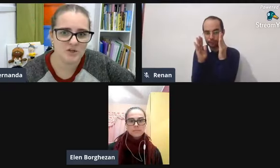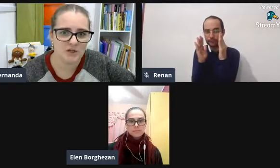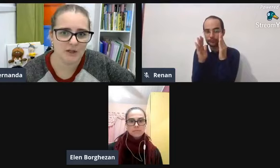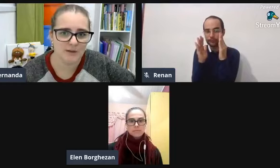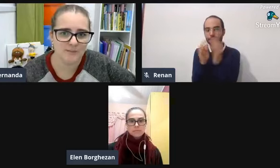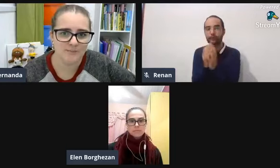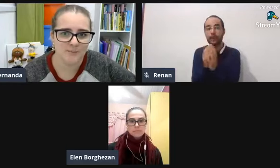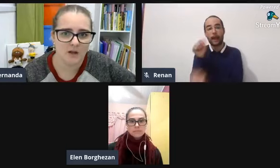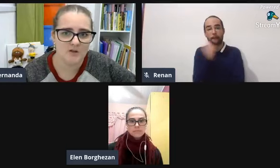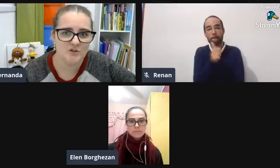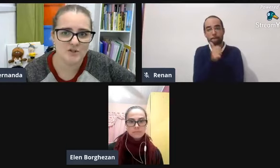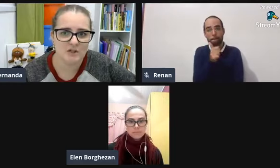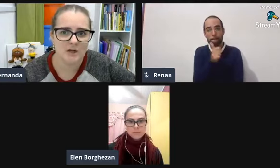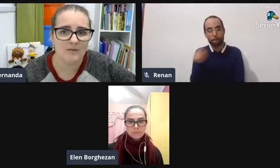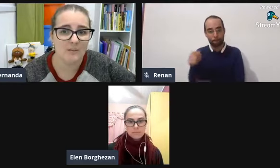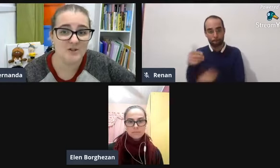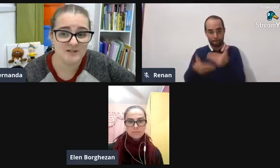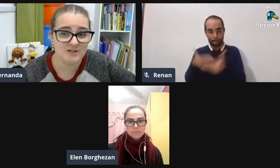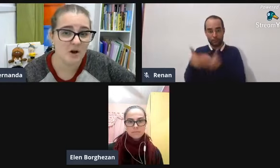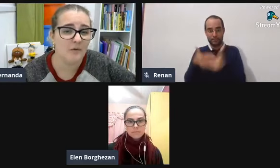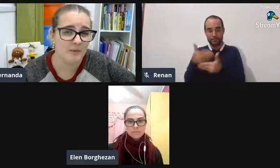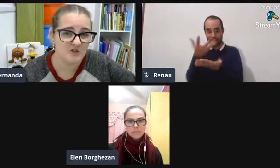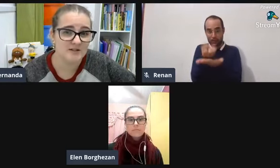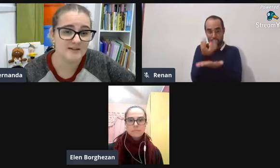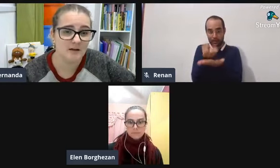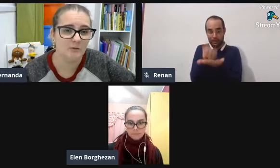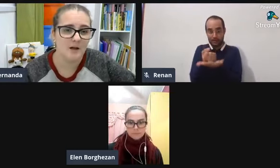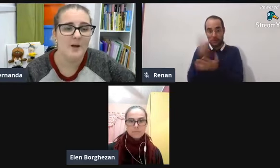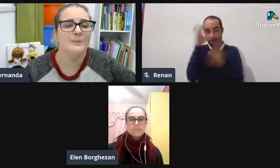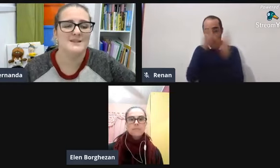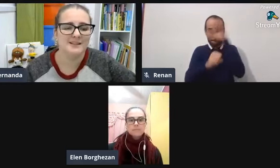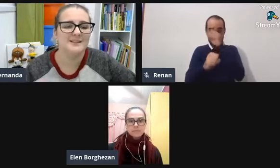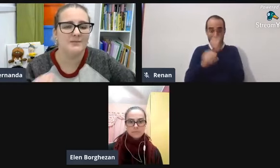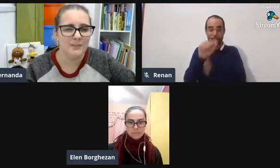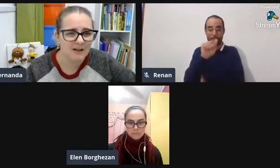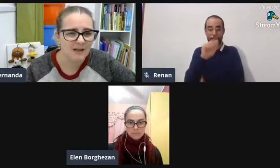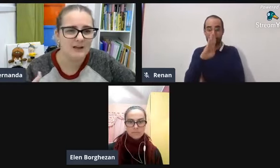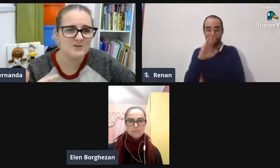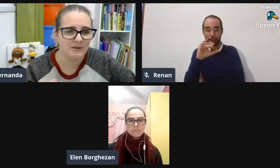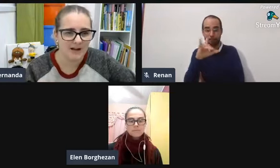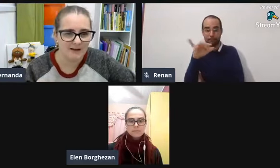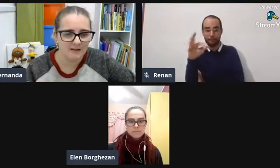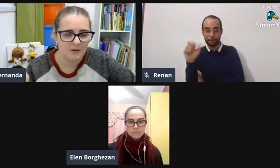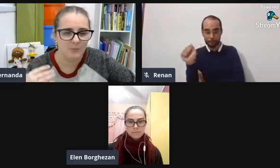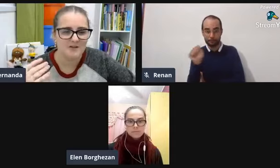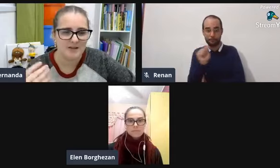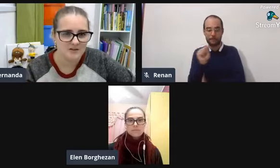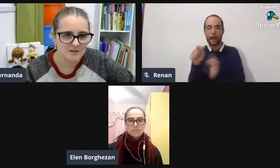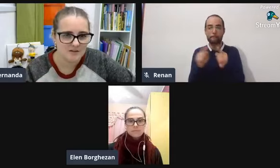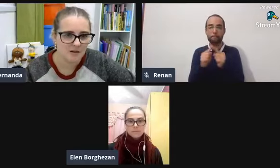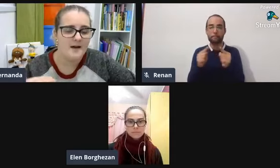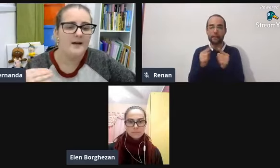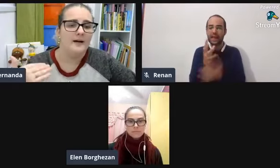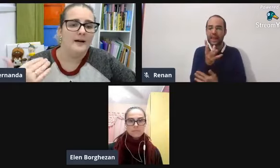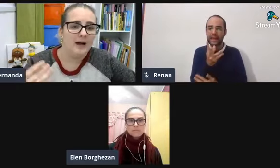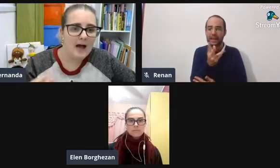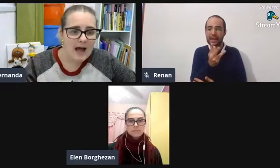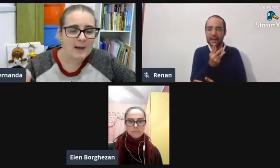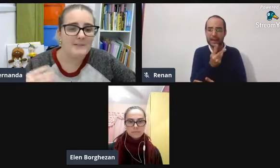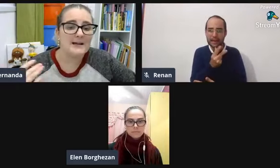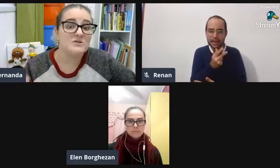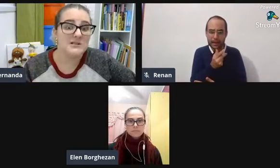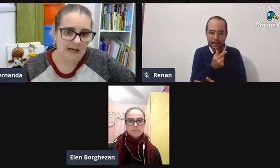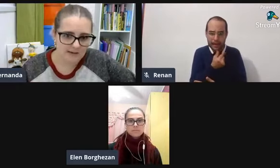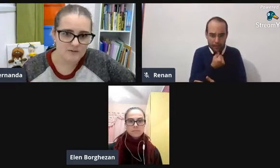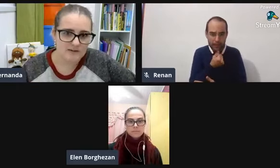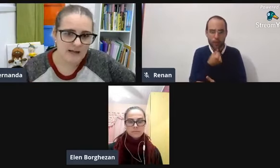processo de alfabetização, mas ainda estava bem devagar, então era um processo assim